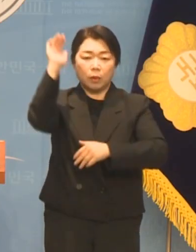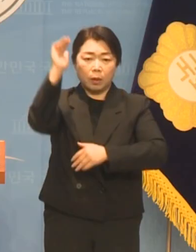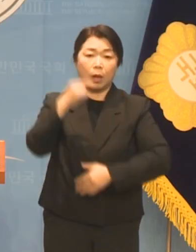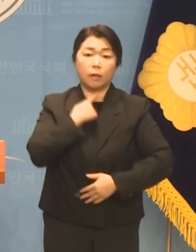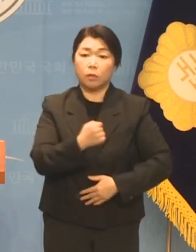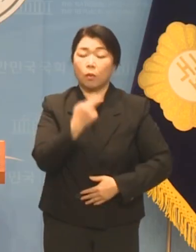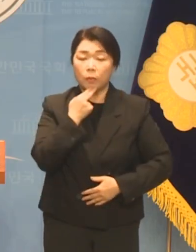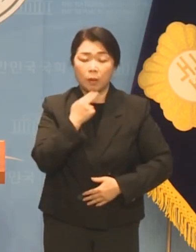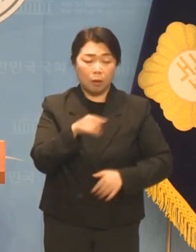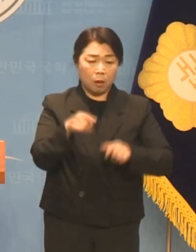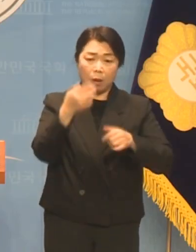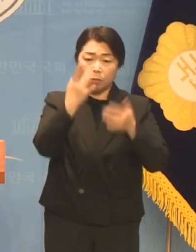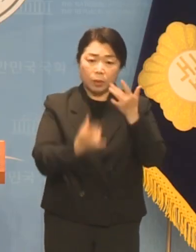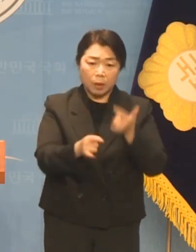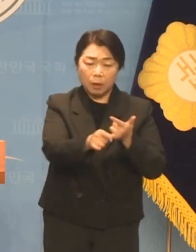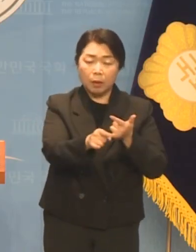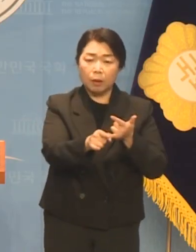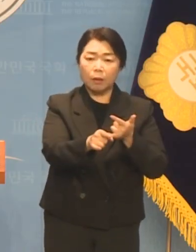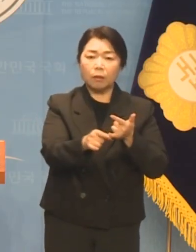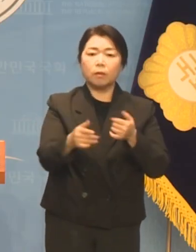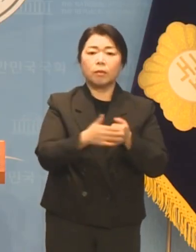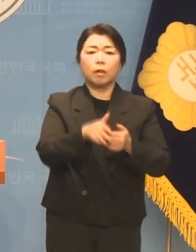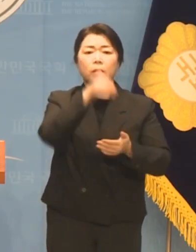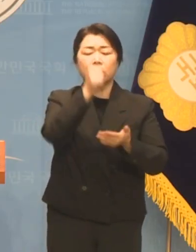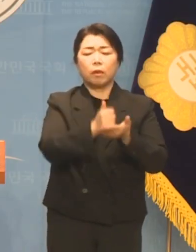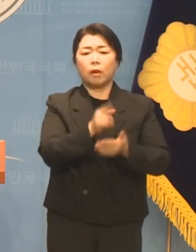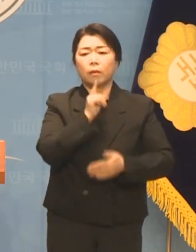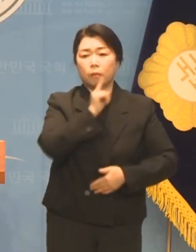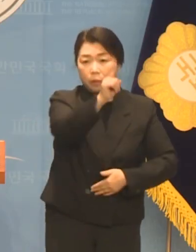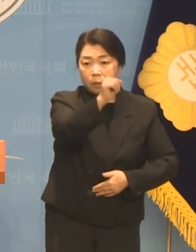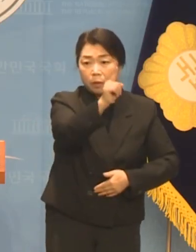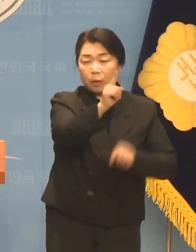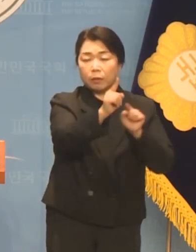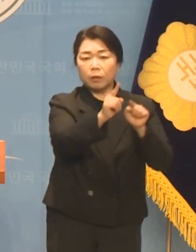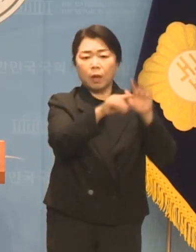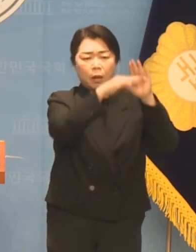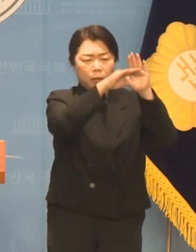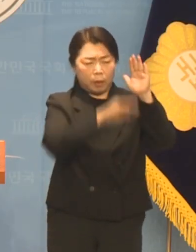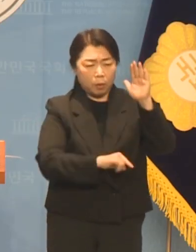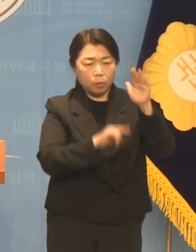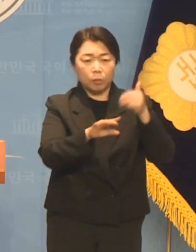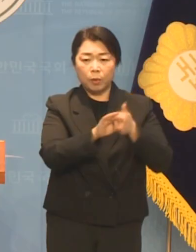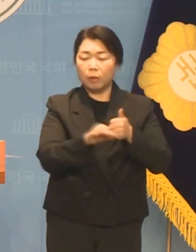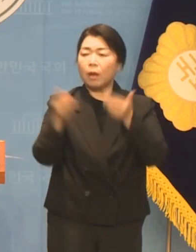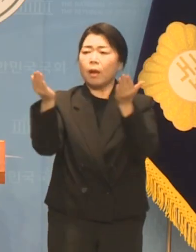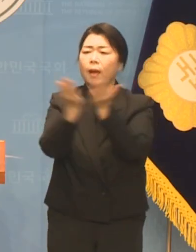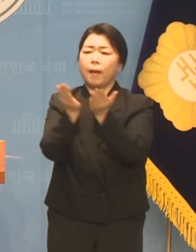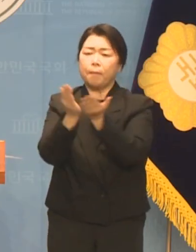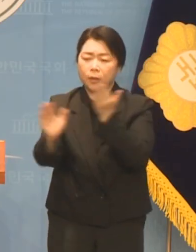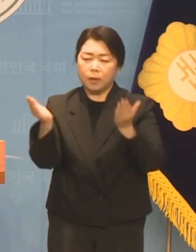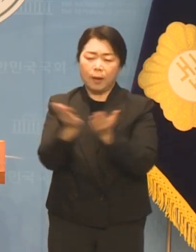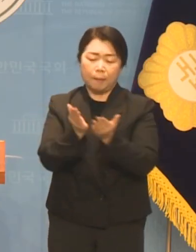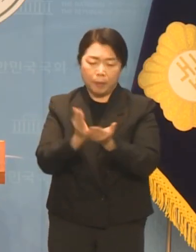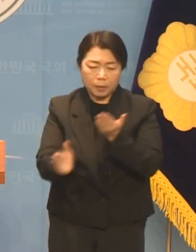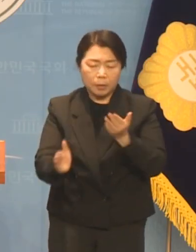당했으니 공소사실이 엉터리였음이 명백히 드러난 것입니다.